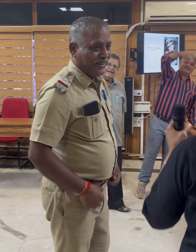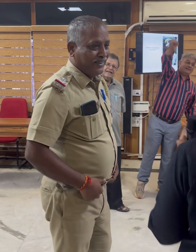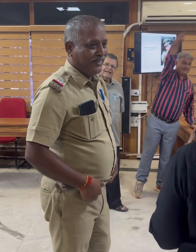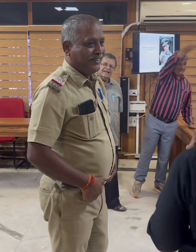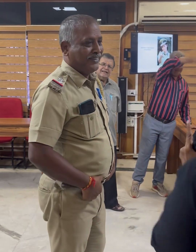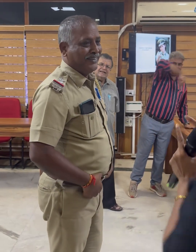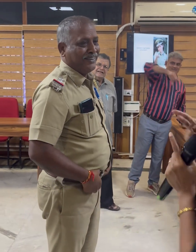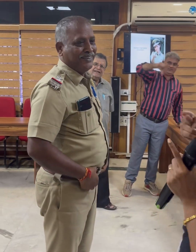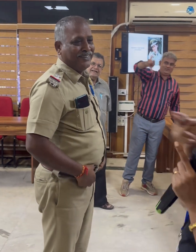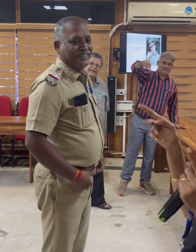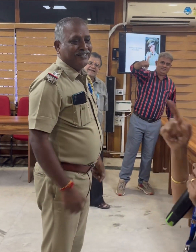பழனிசாமி.